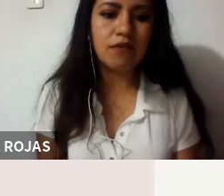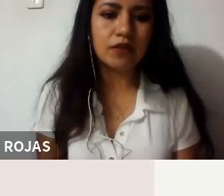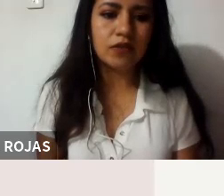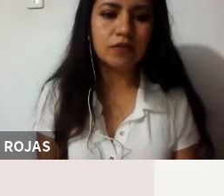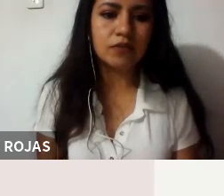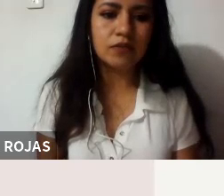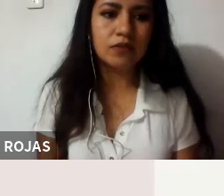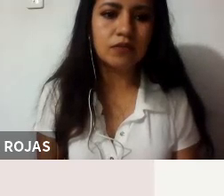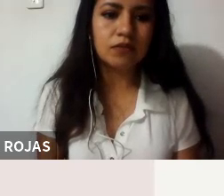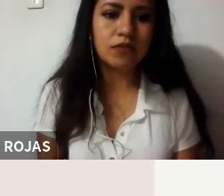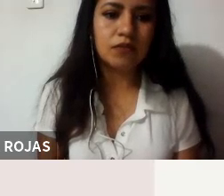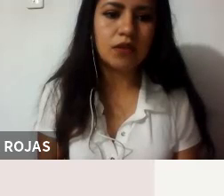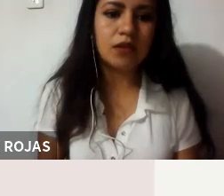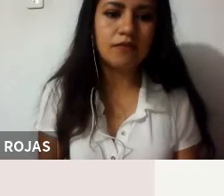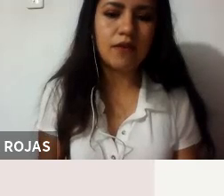infarto,